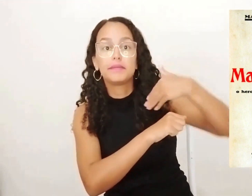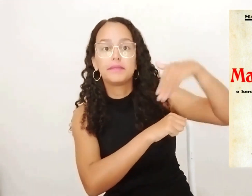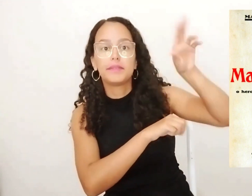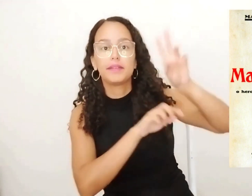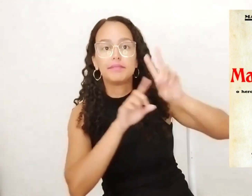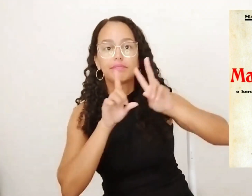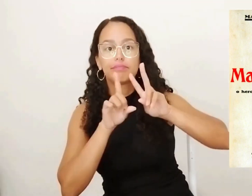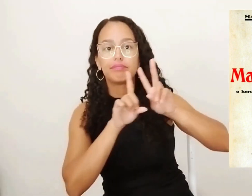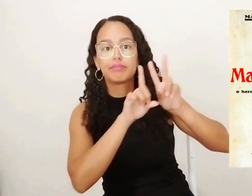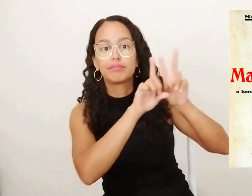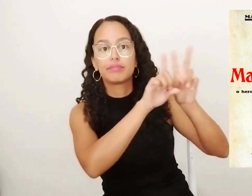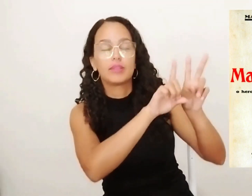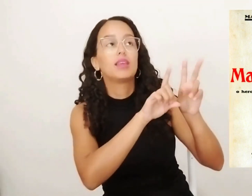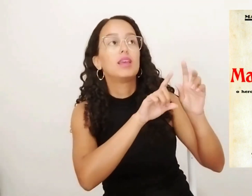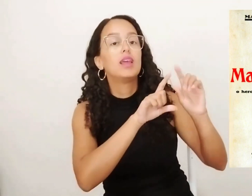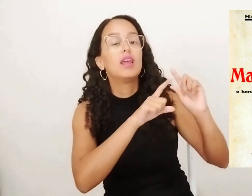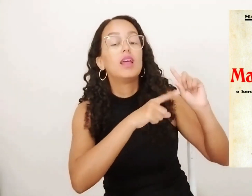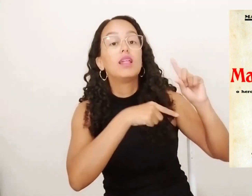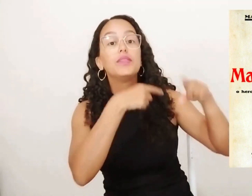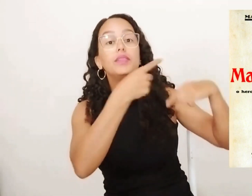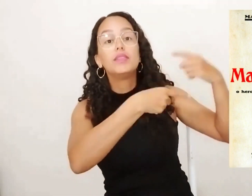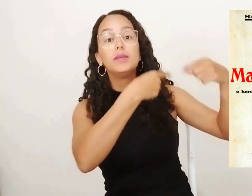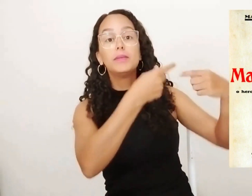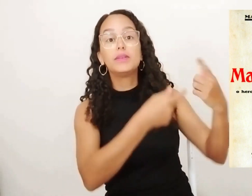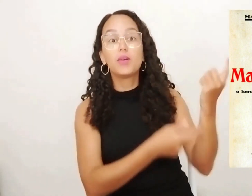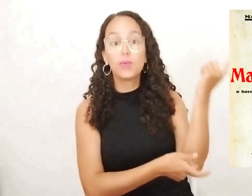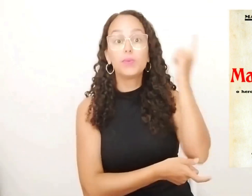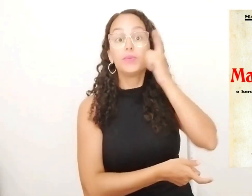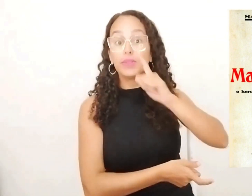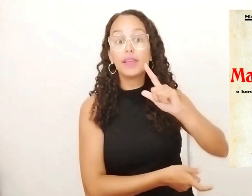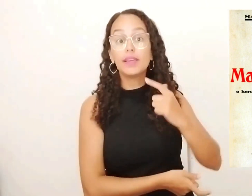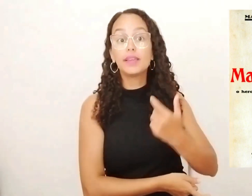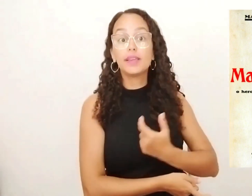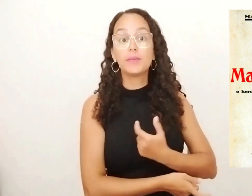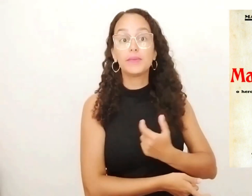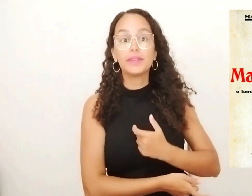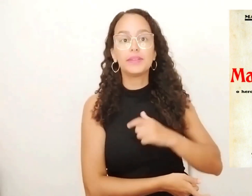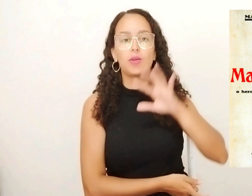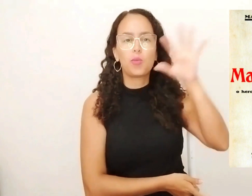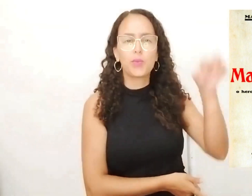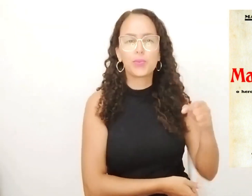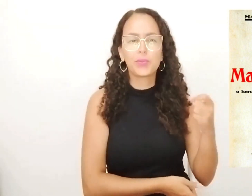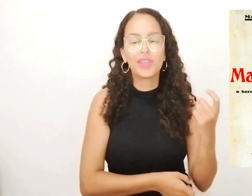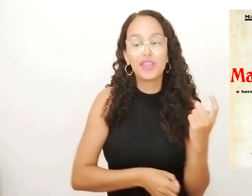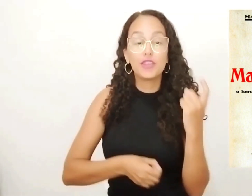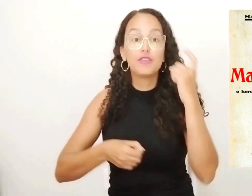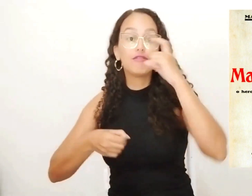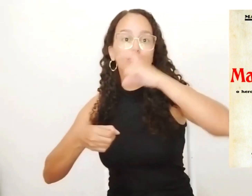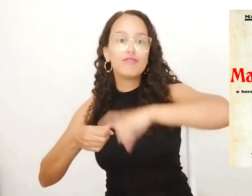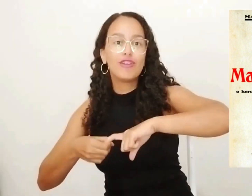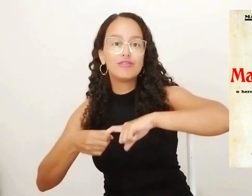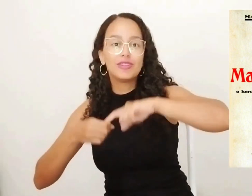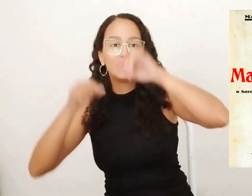na Amazônia. Algumas aventuras depois, e ele perde novamente o